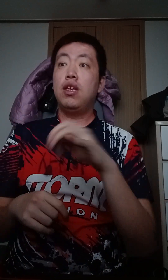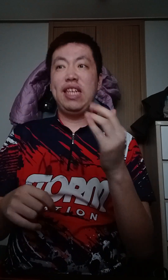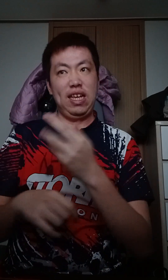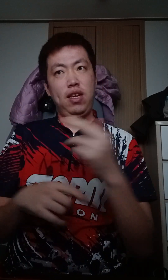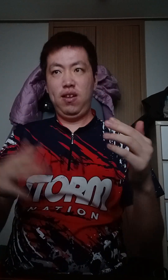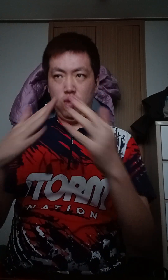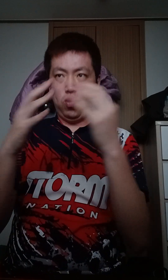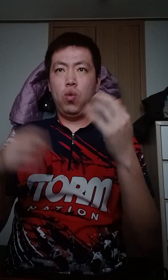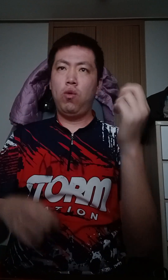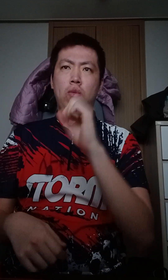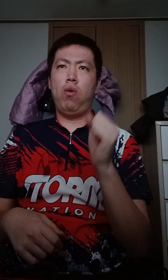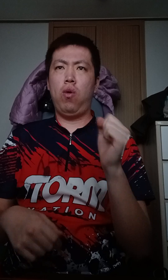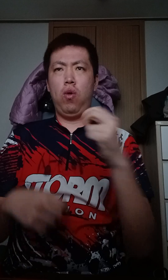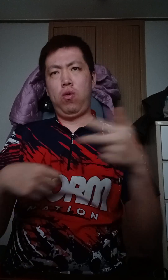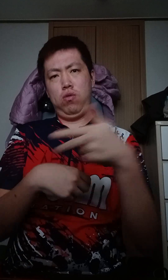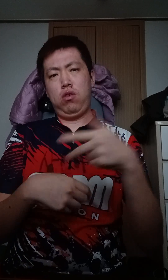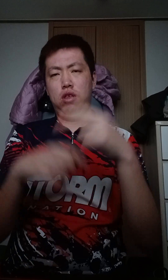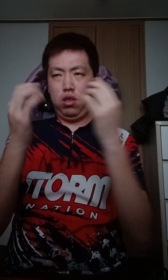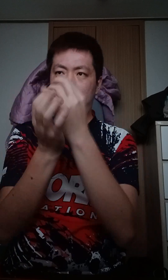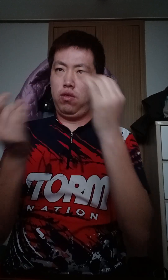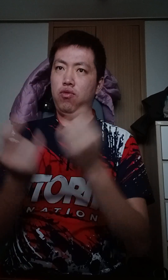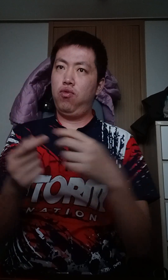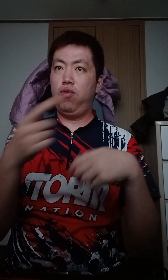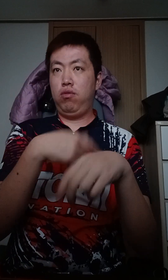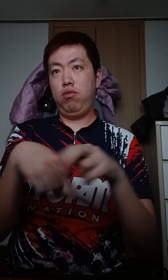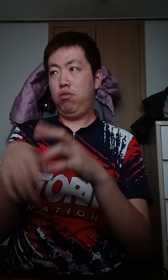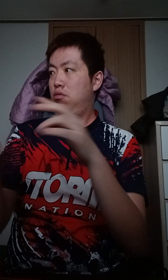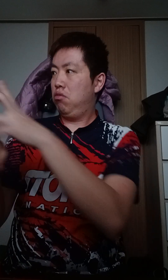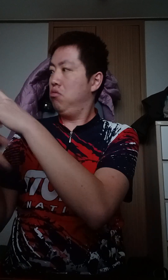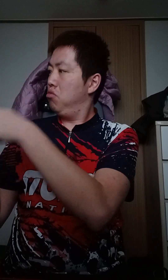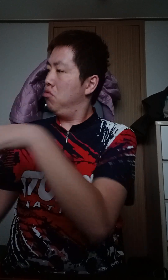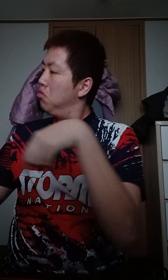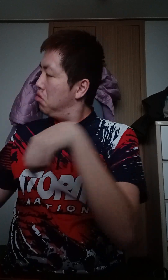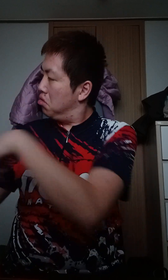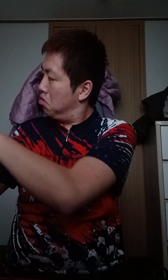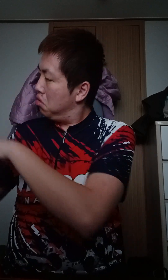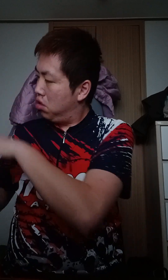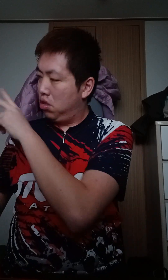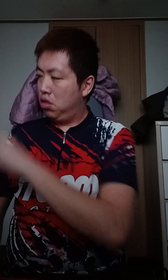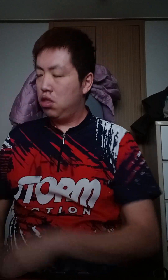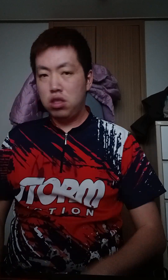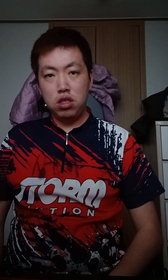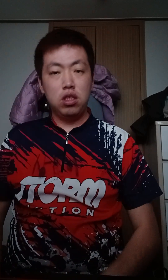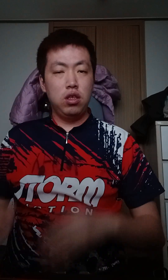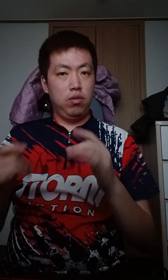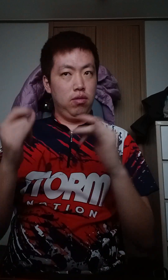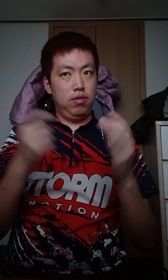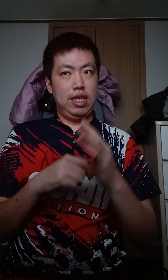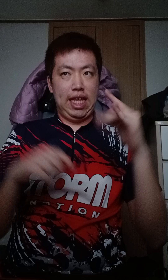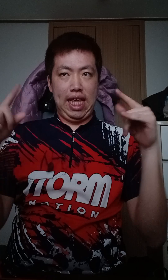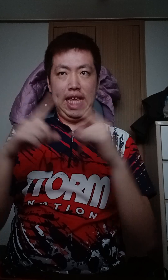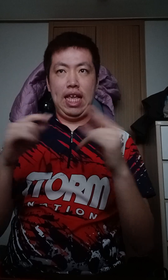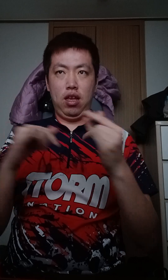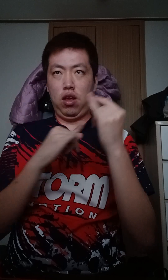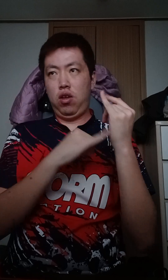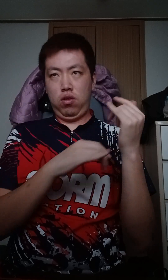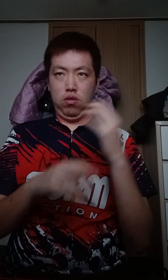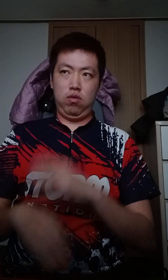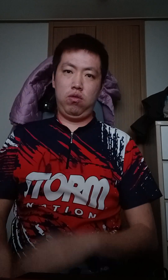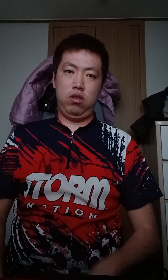어린이 통학용 버스가 중앙선을 넘어 반대편 주유소까지 들어간 겁니다. 이 버스엔 운전자 A씨만 타고 있었습니다. 하는